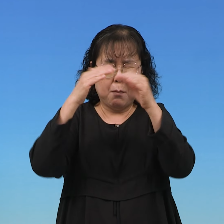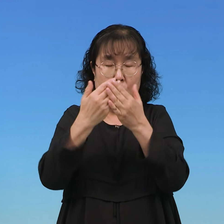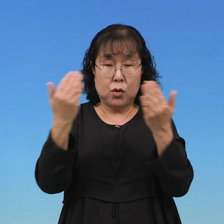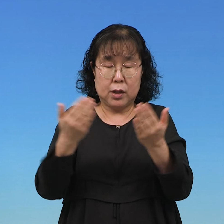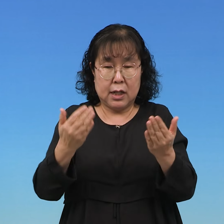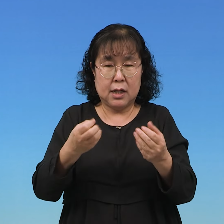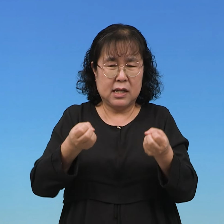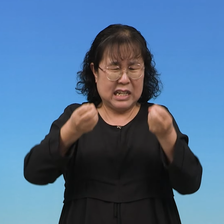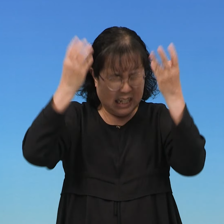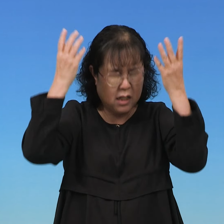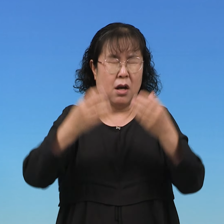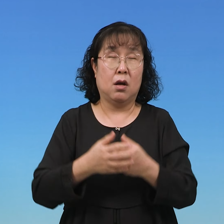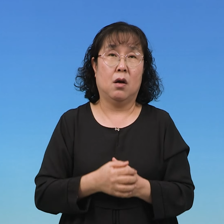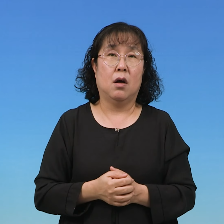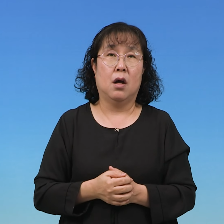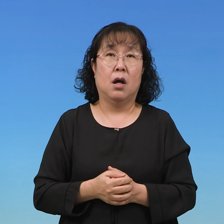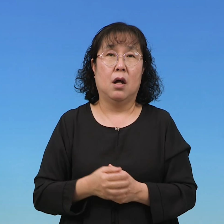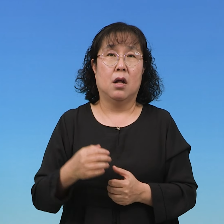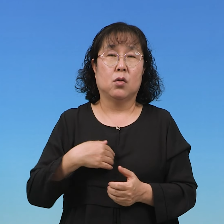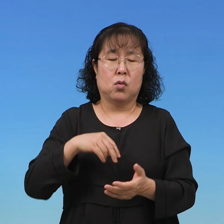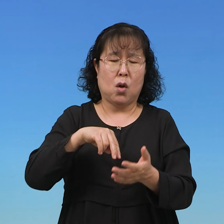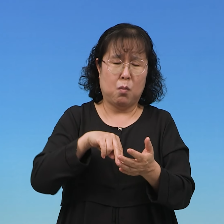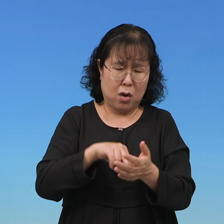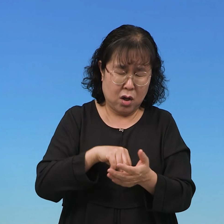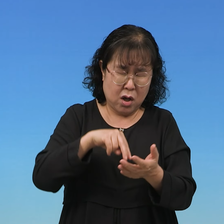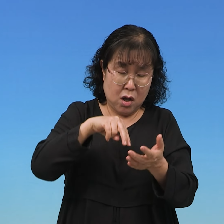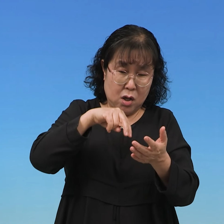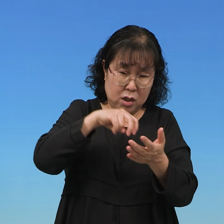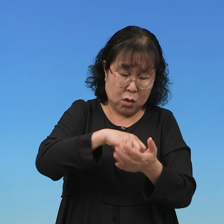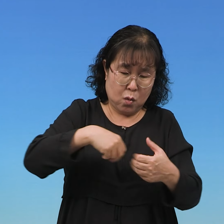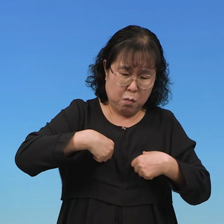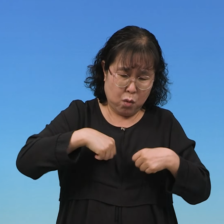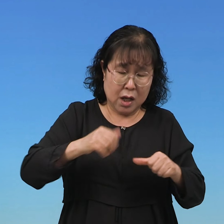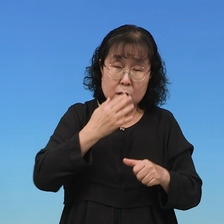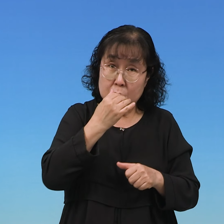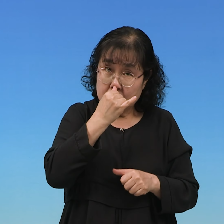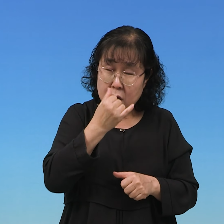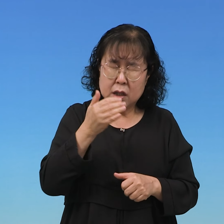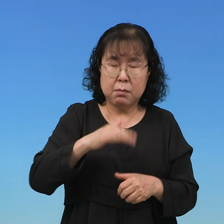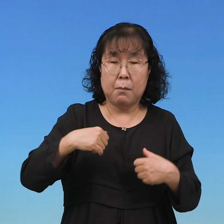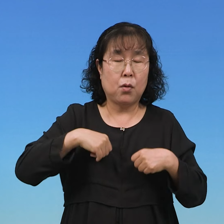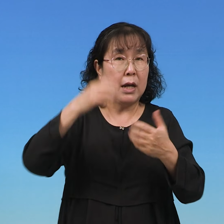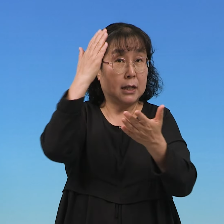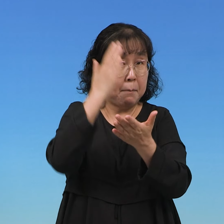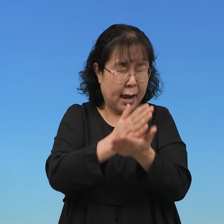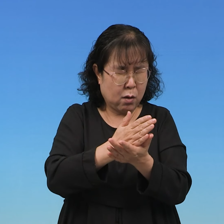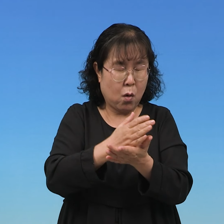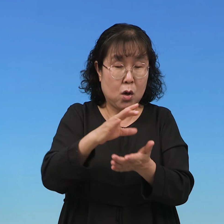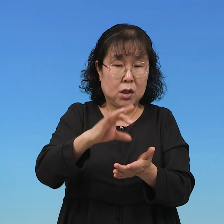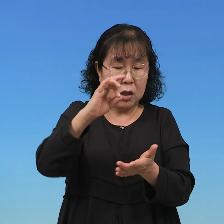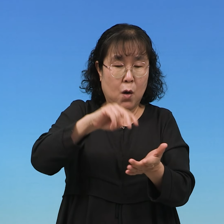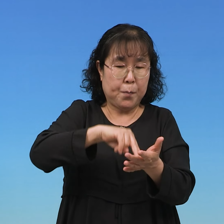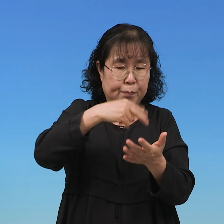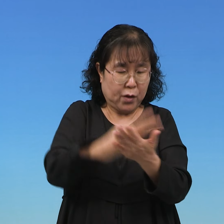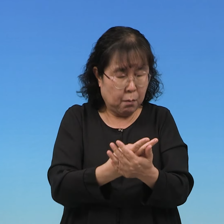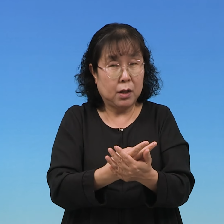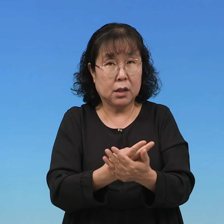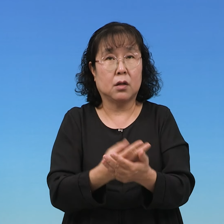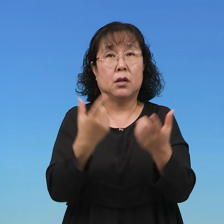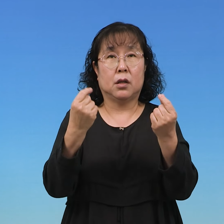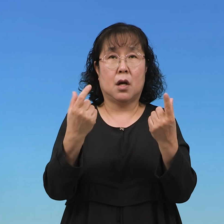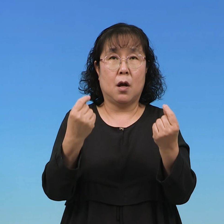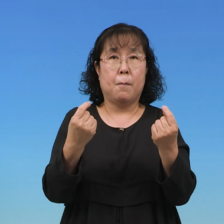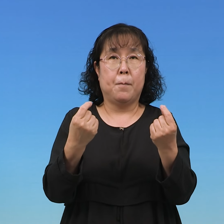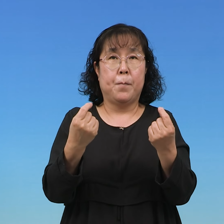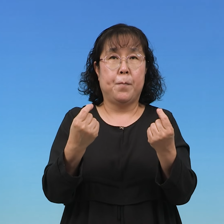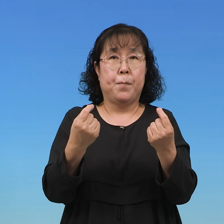새로 시작하는 거예요. 또 자빠지고 넘어질 겁니다만 그럼에도 불구하고 처음 자빠진 사람처럼 벌떡